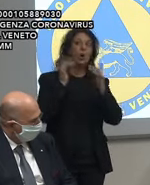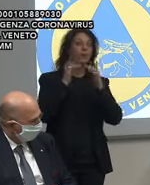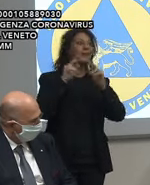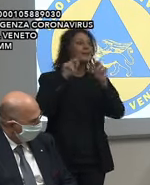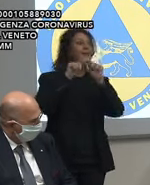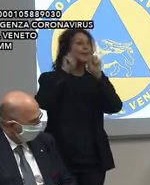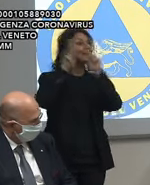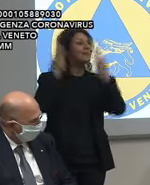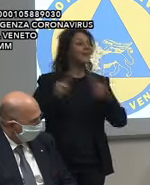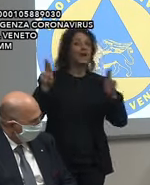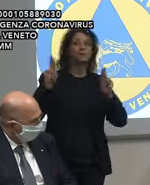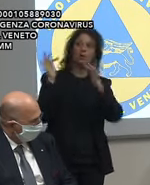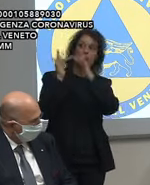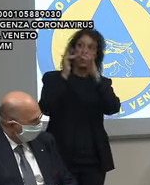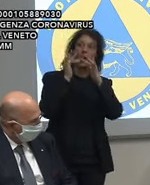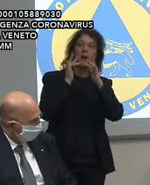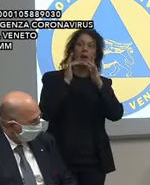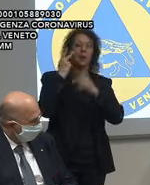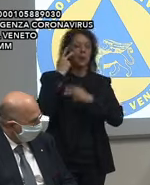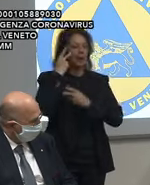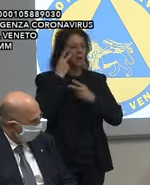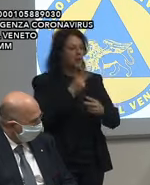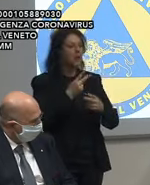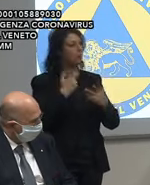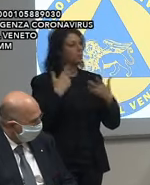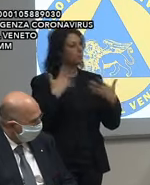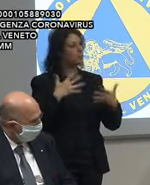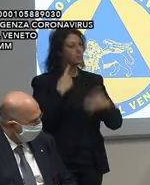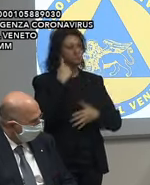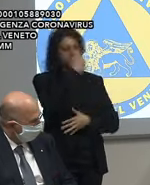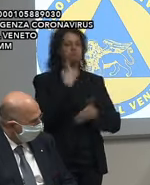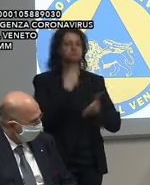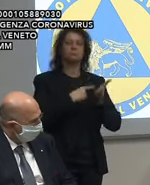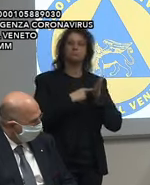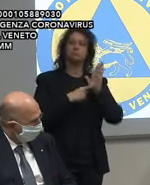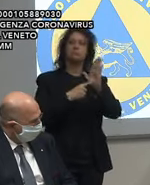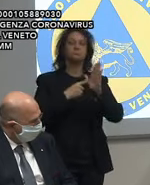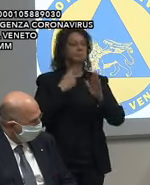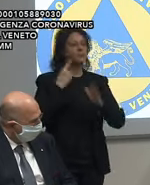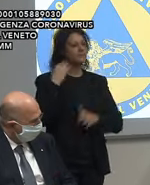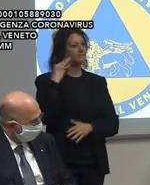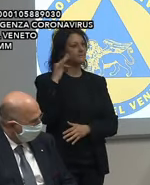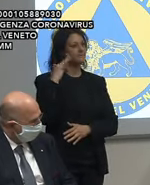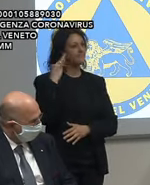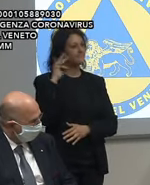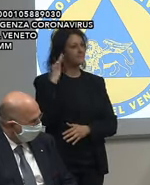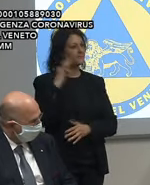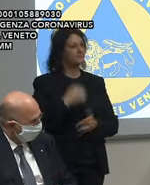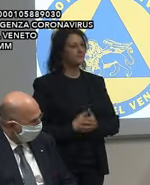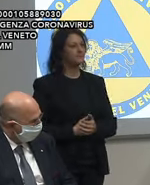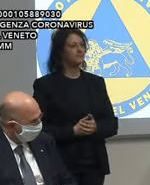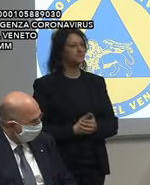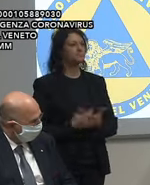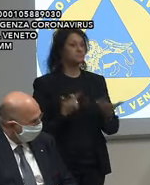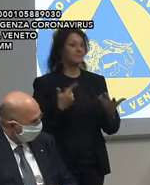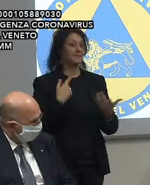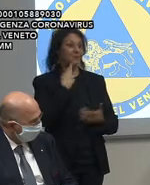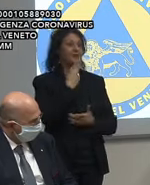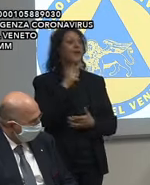figura eccezionale. Chiaramente in molti sono sempre morti, sia chiaro, ma però rispetto alle altre zone